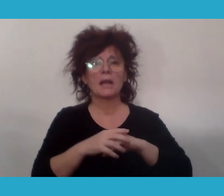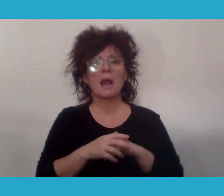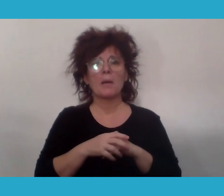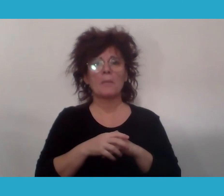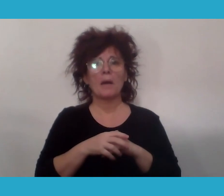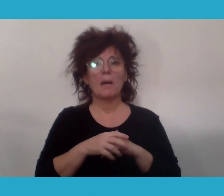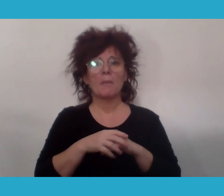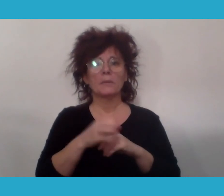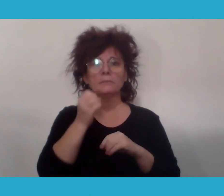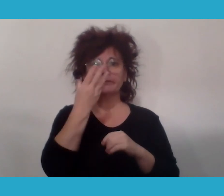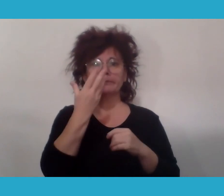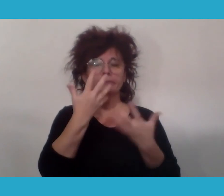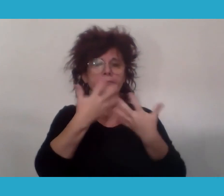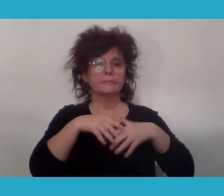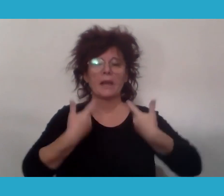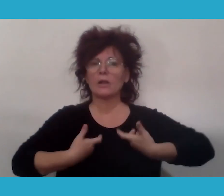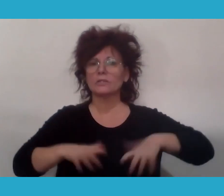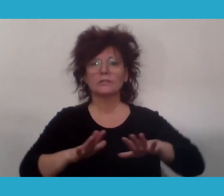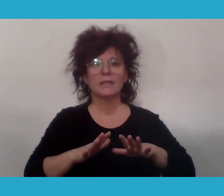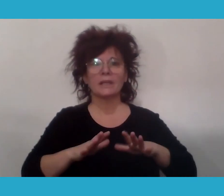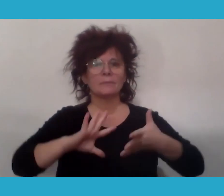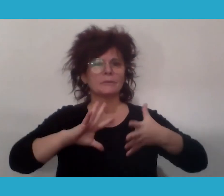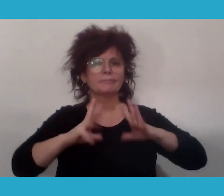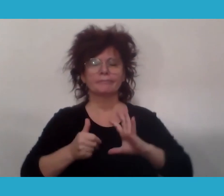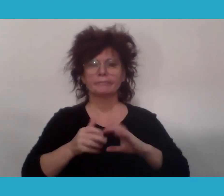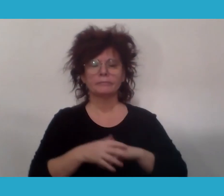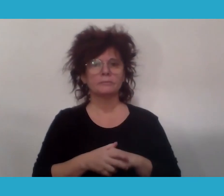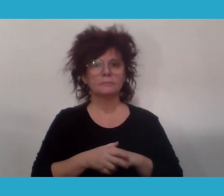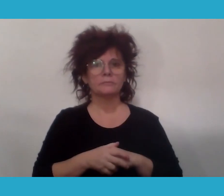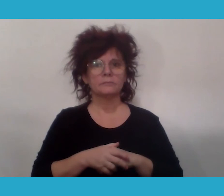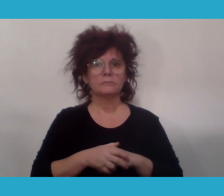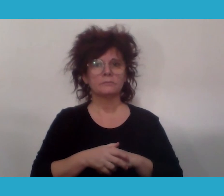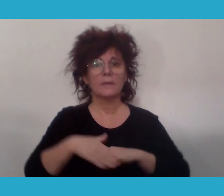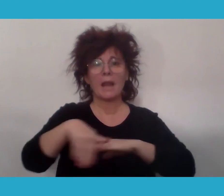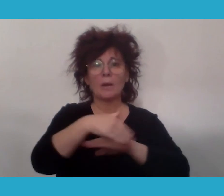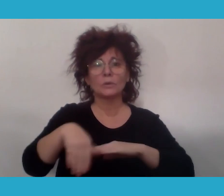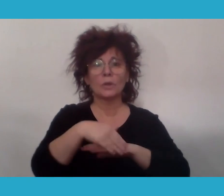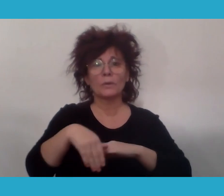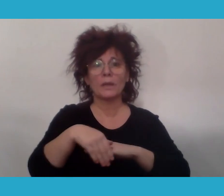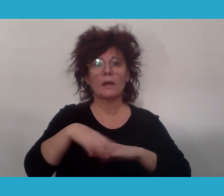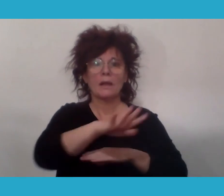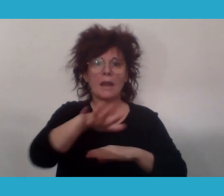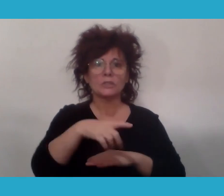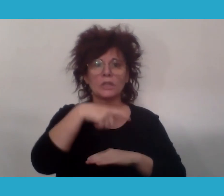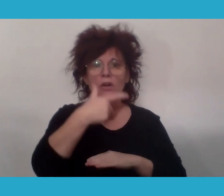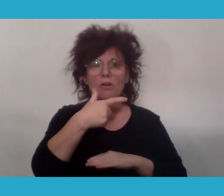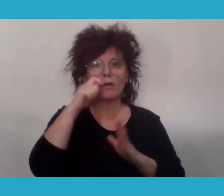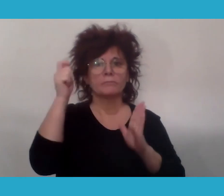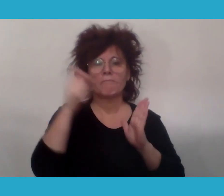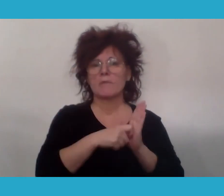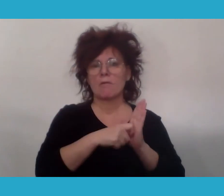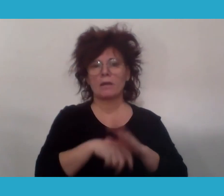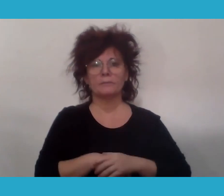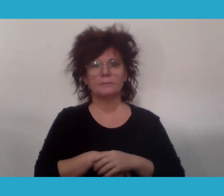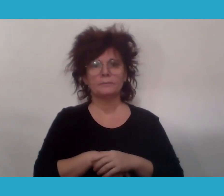y por la alteración de los ecosistemas, alteración del paisaje natural, entre otras. La autovía viola la zona roja estipulada por la ley de